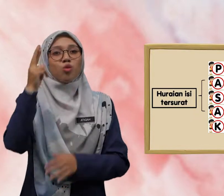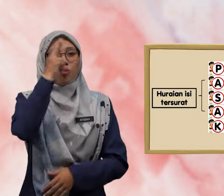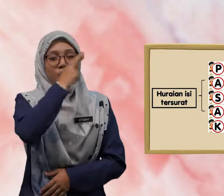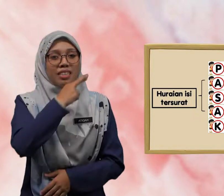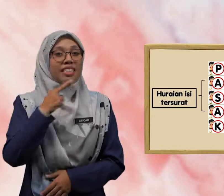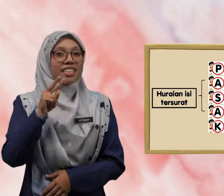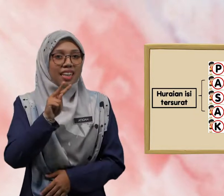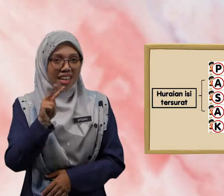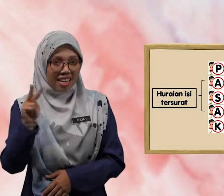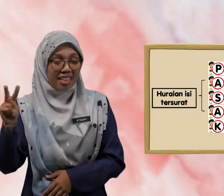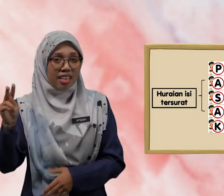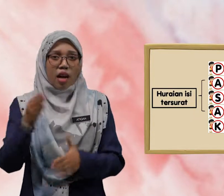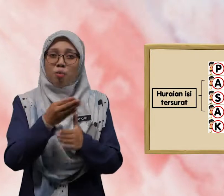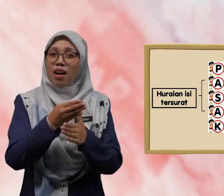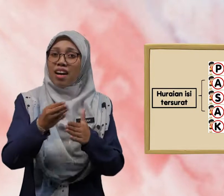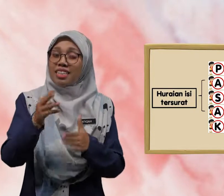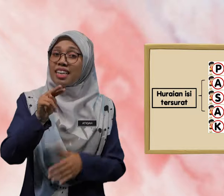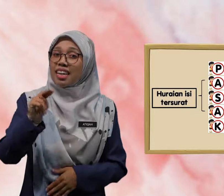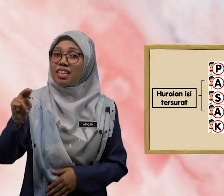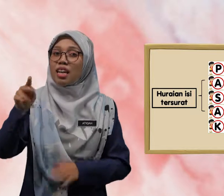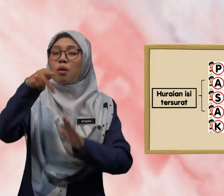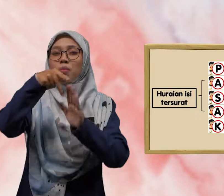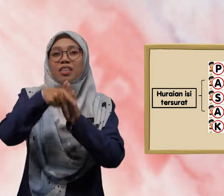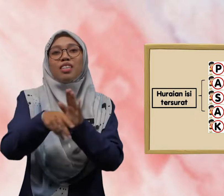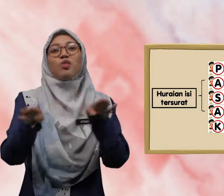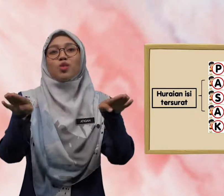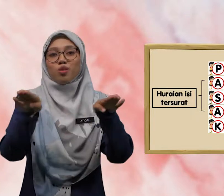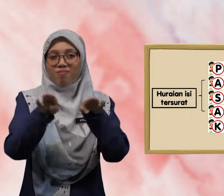merumput Khan bahagian penutup